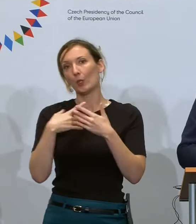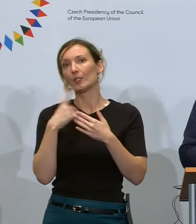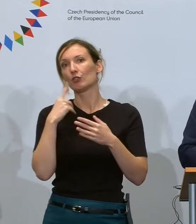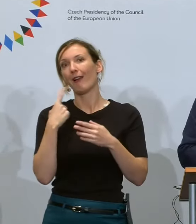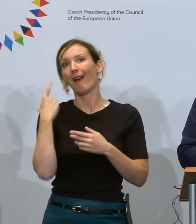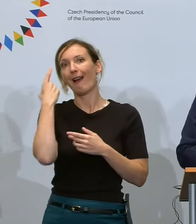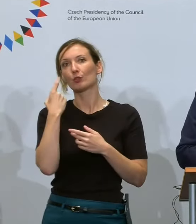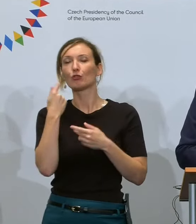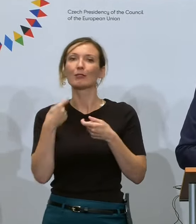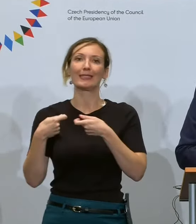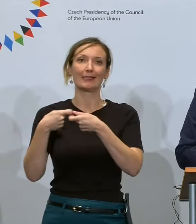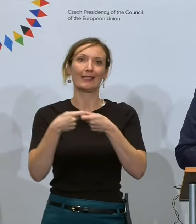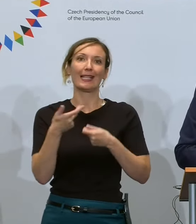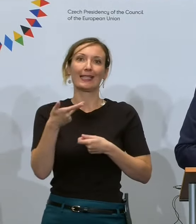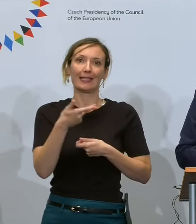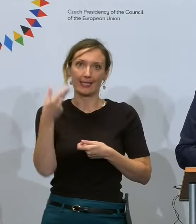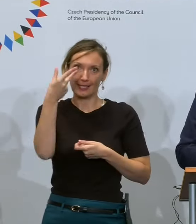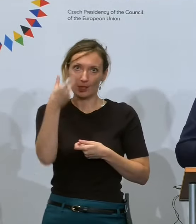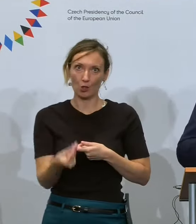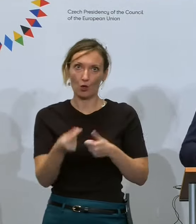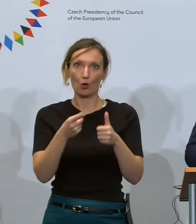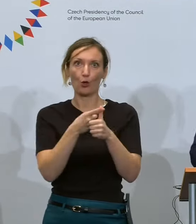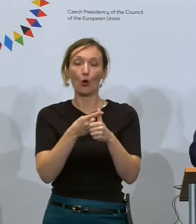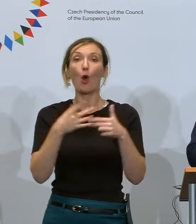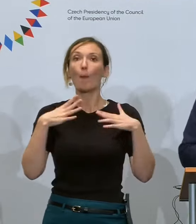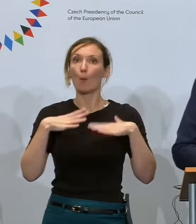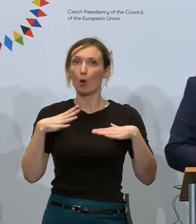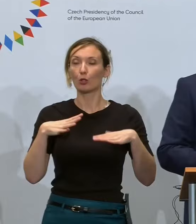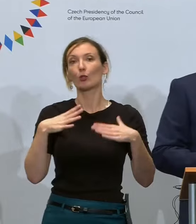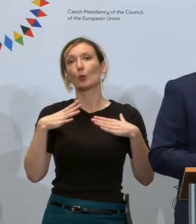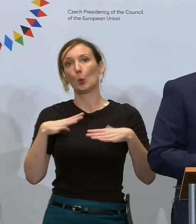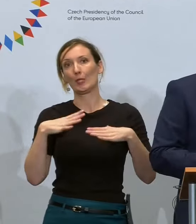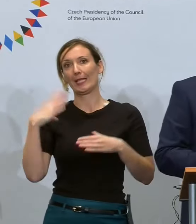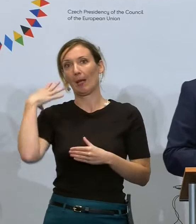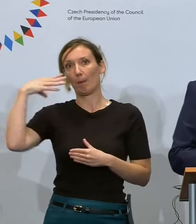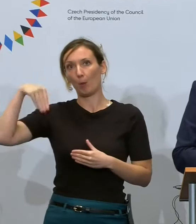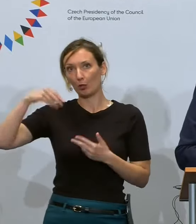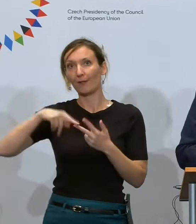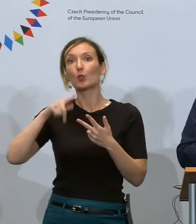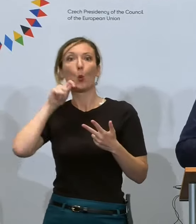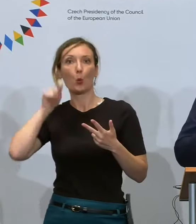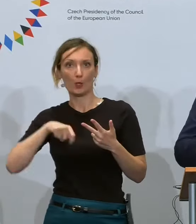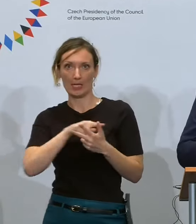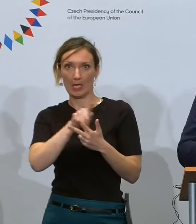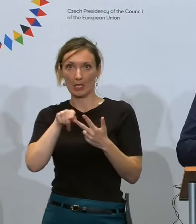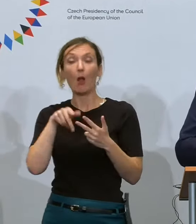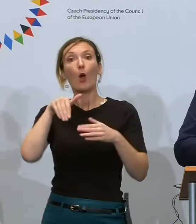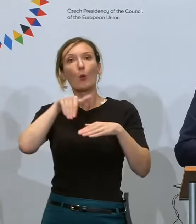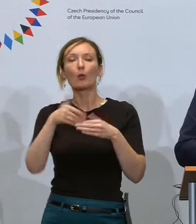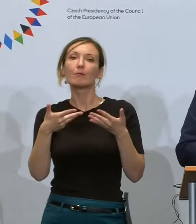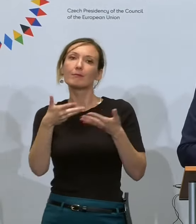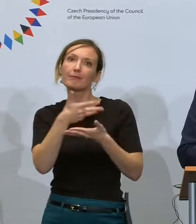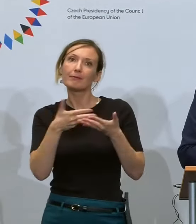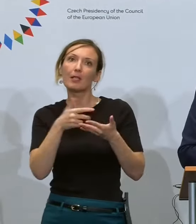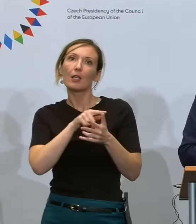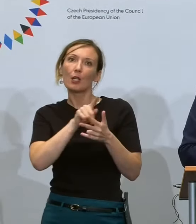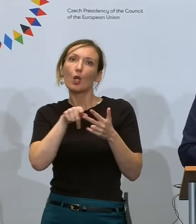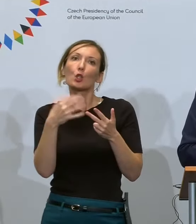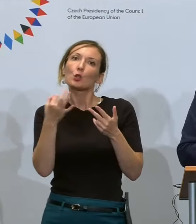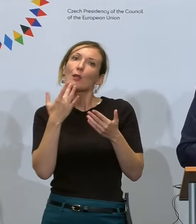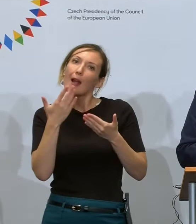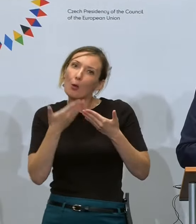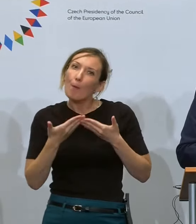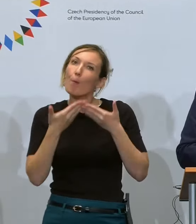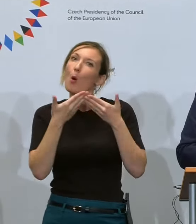tedy Ukrajiny, Moldavska a Gruzie. S nimi jsme se bavili o tom, co můžeme udělat pro to, abychom pomohli v jejich přibližování k Evropské